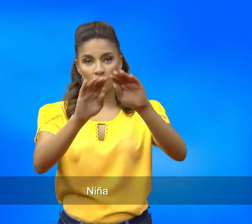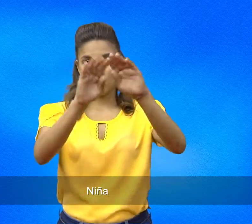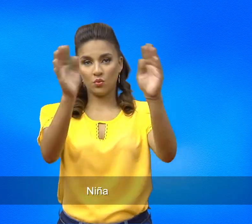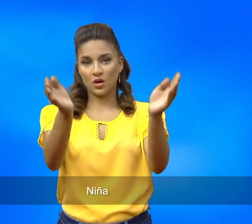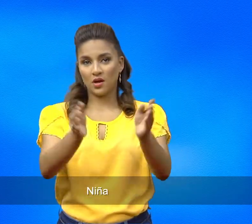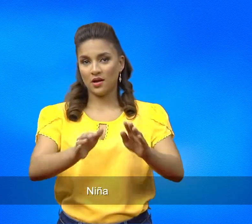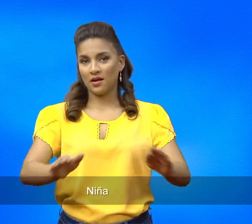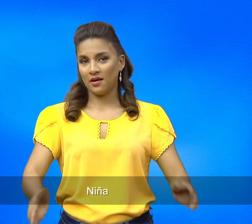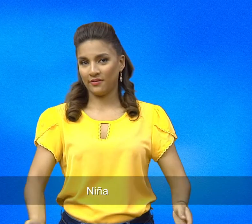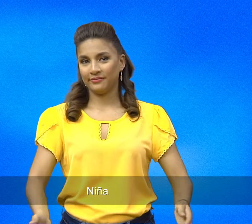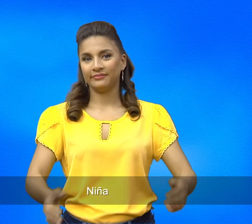niña